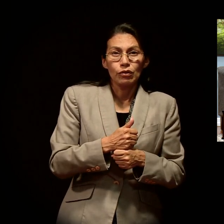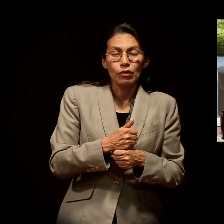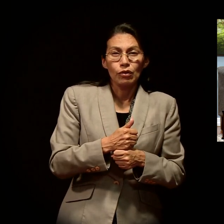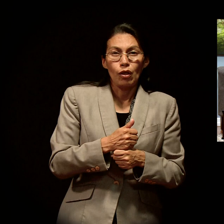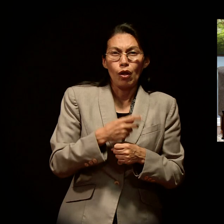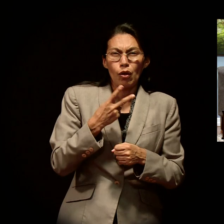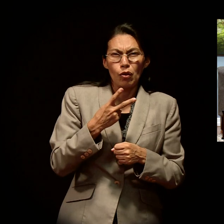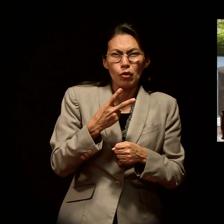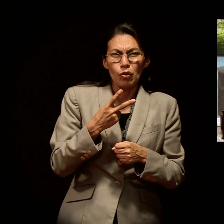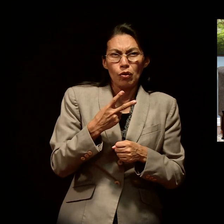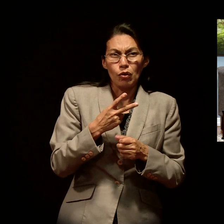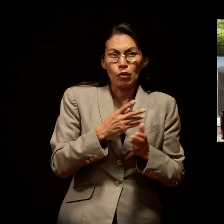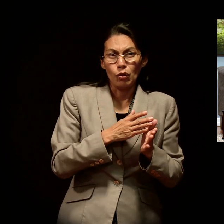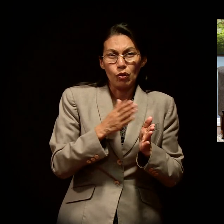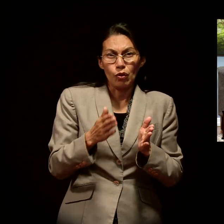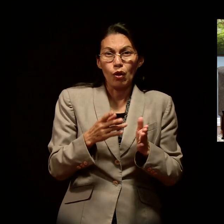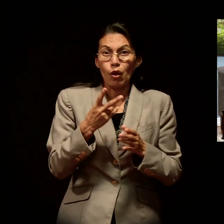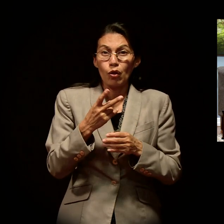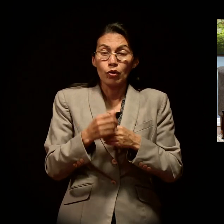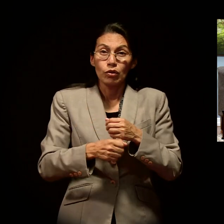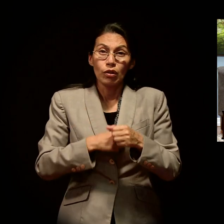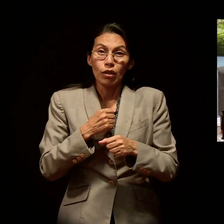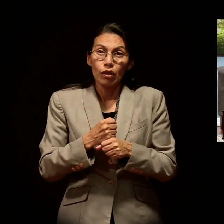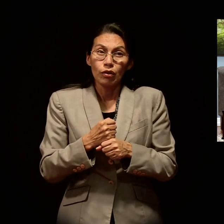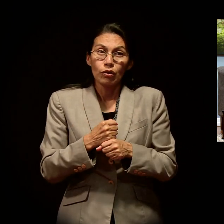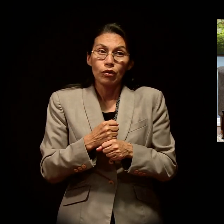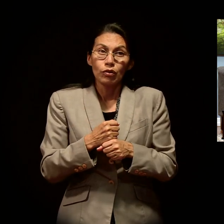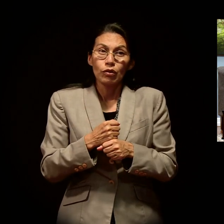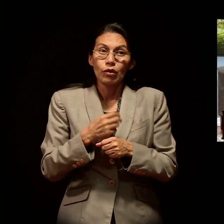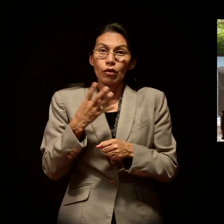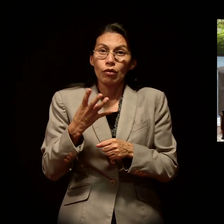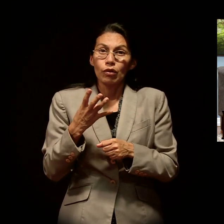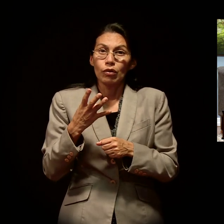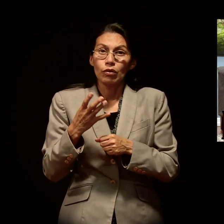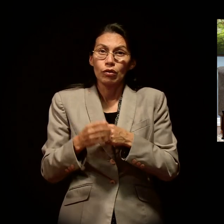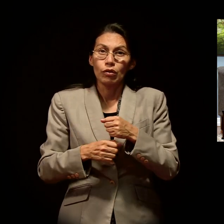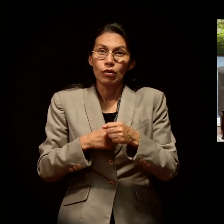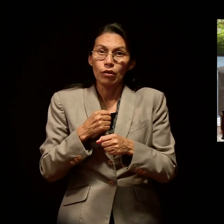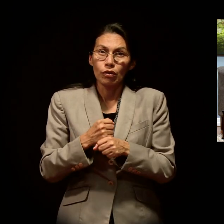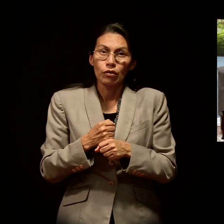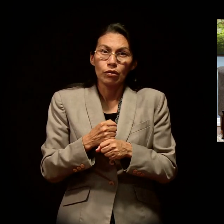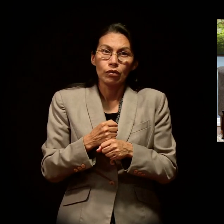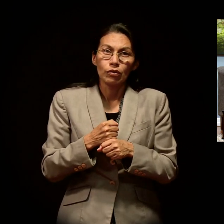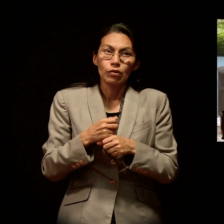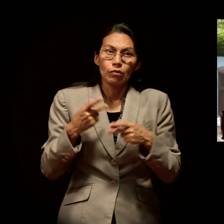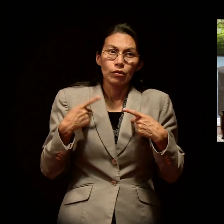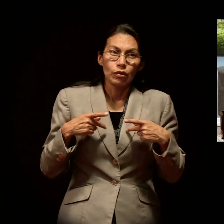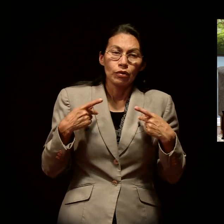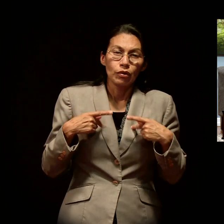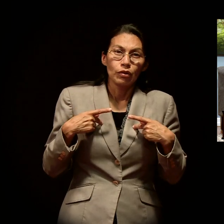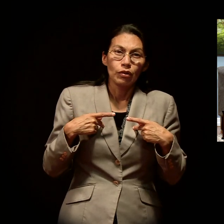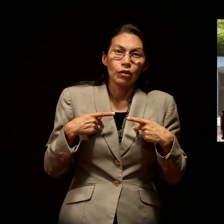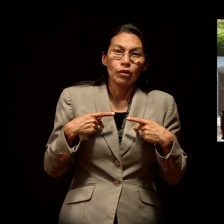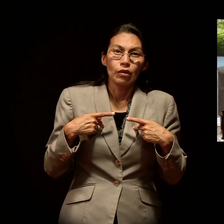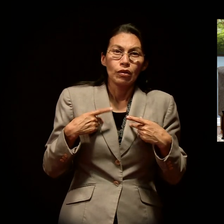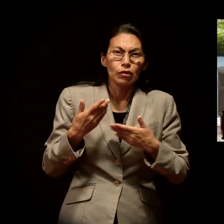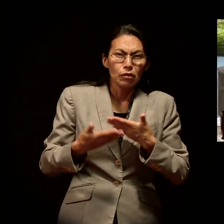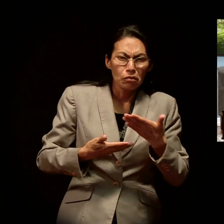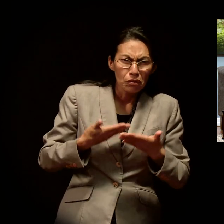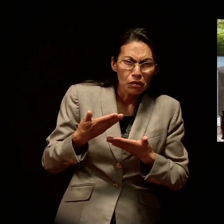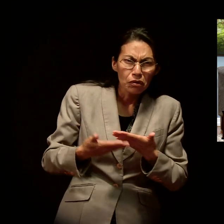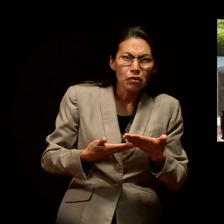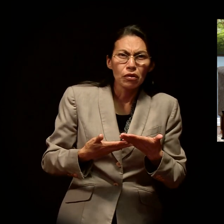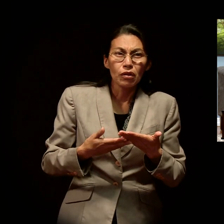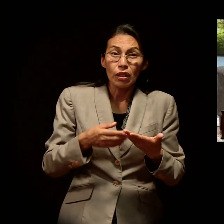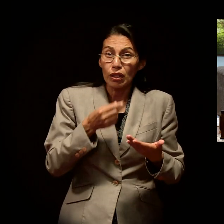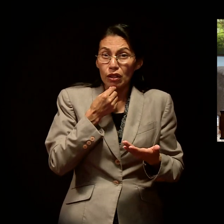y fracción de construcción del complejo y cuatro años ya con todo terminado con personal de